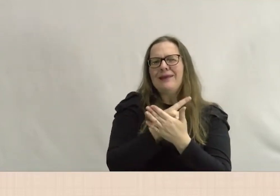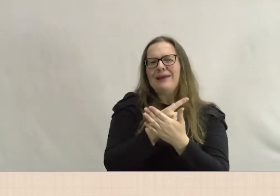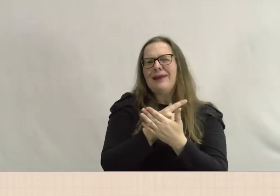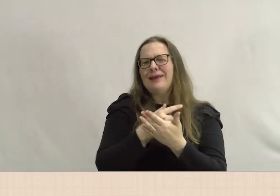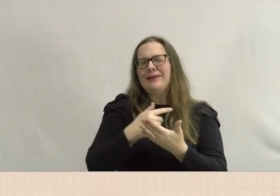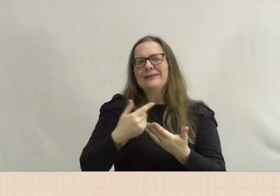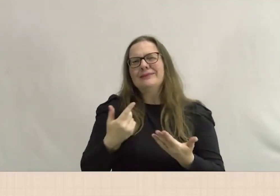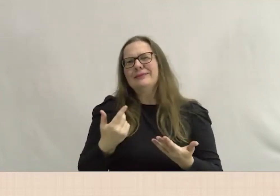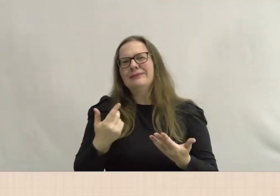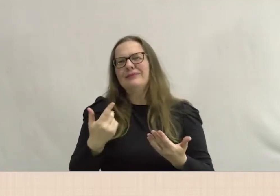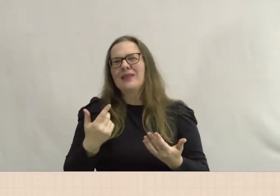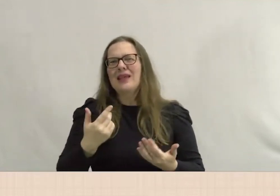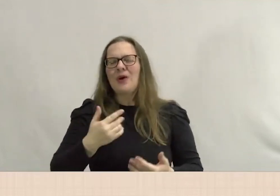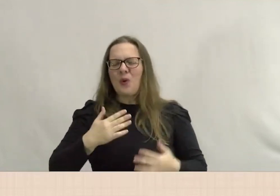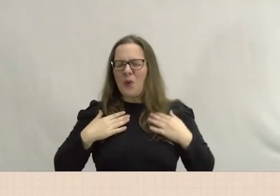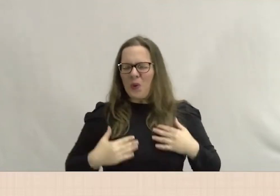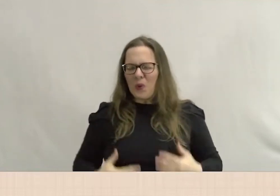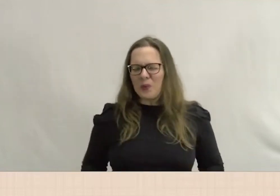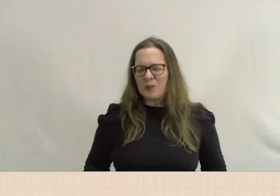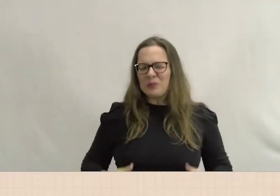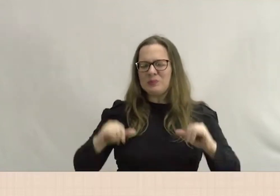5, versículo 10, como fala?